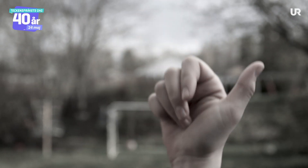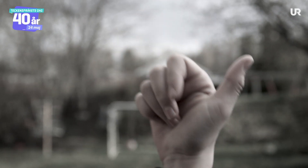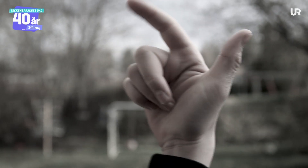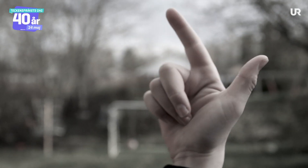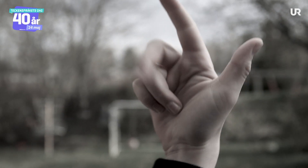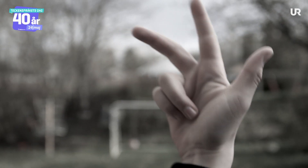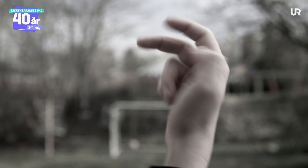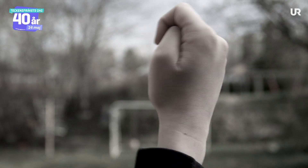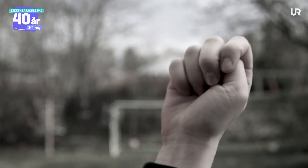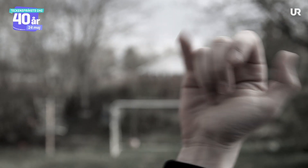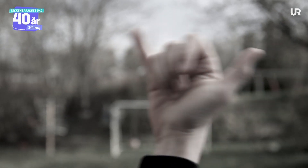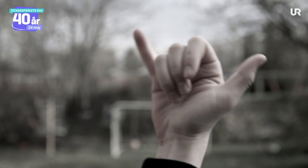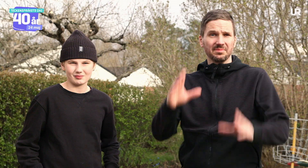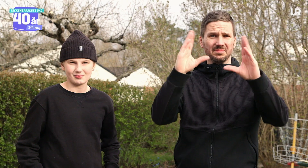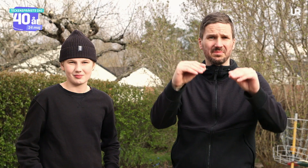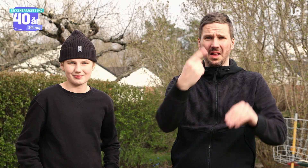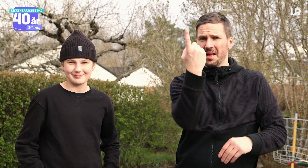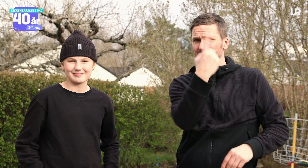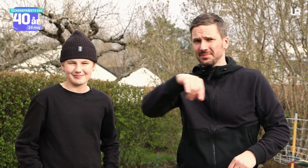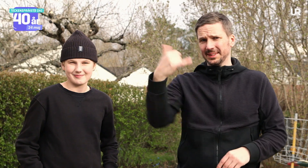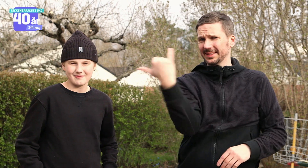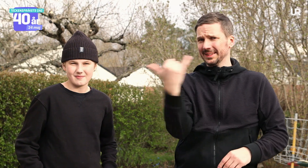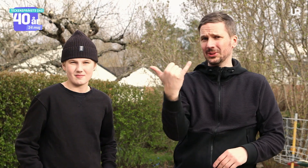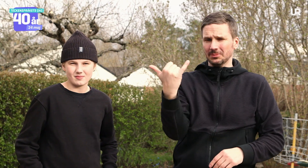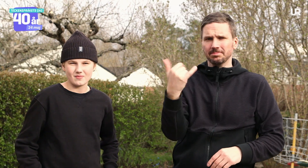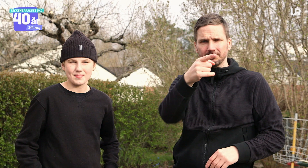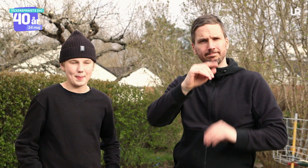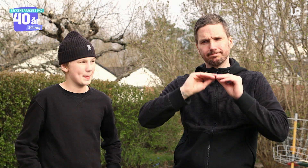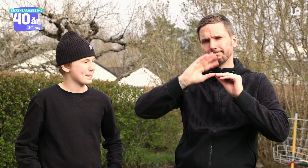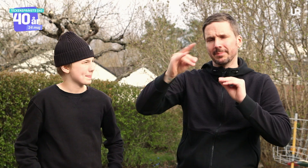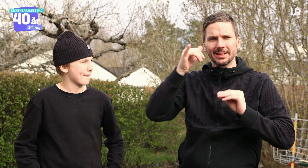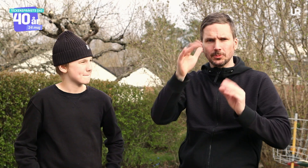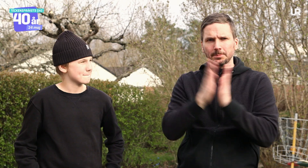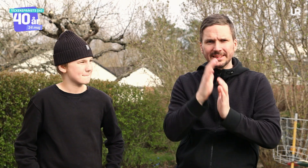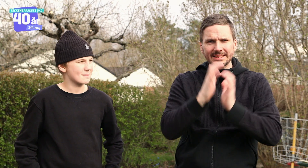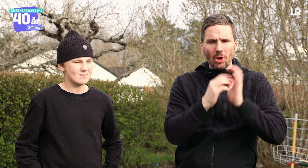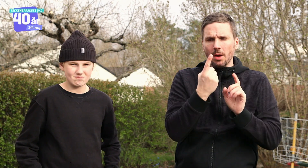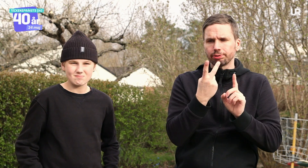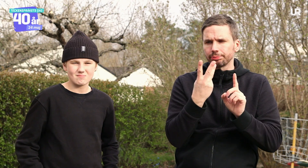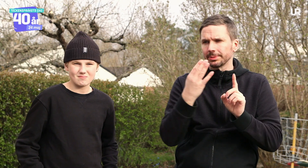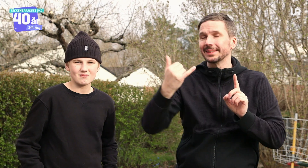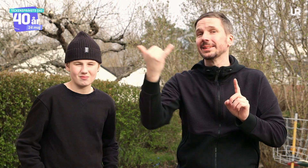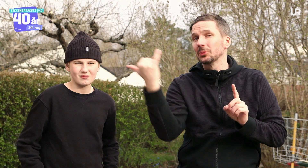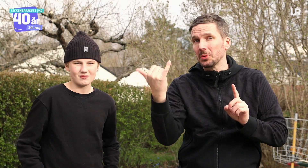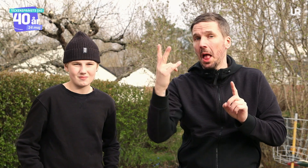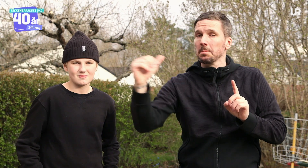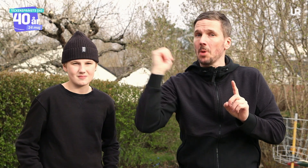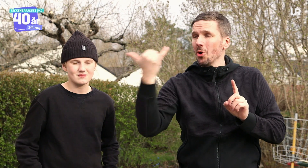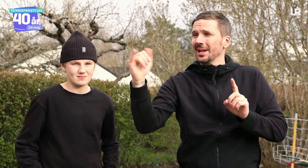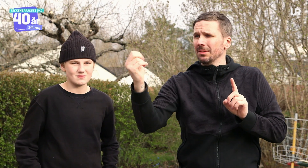6, 7, 8, 9, 10. Ja, nu är det dags för 1-10. Då kan man skapa en story med hjälp av siffror. Man räknar till 10